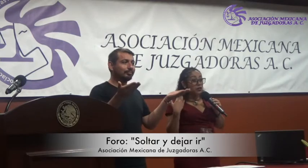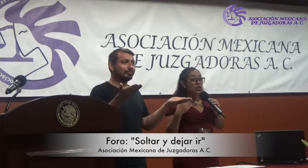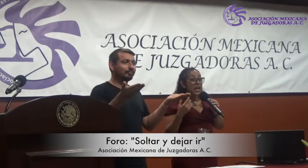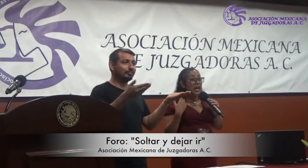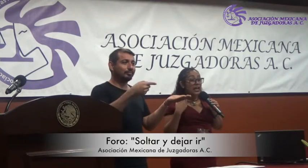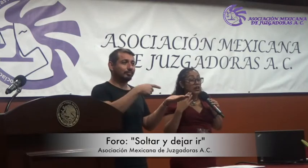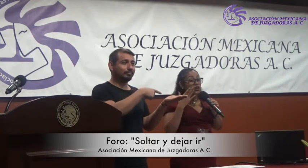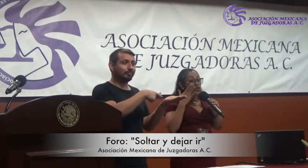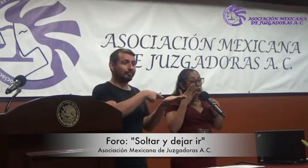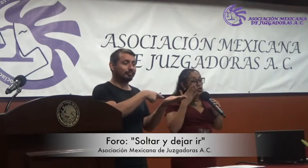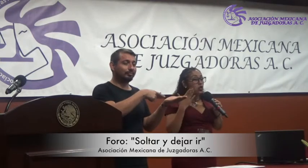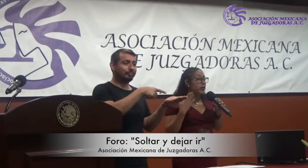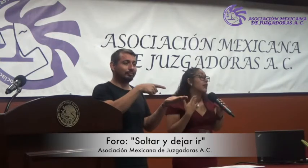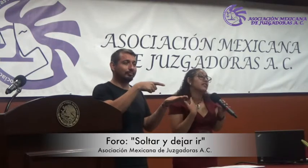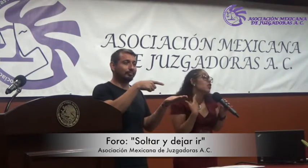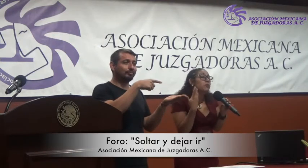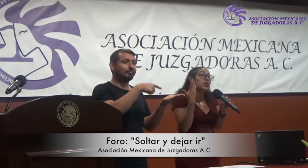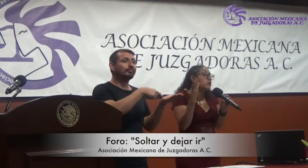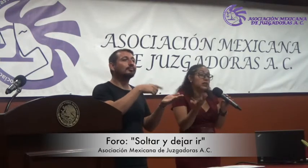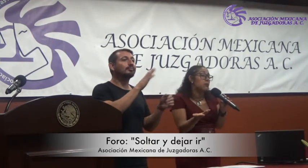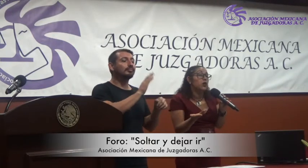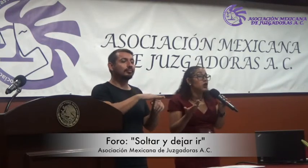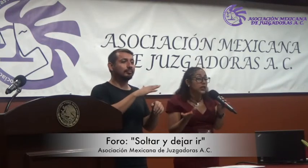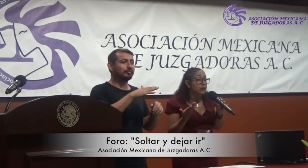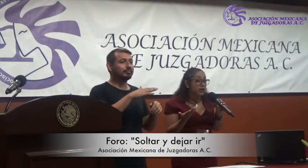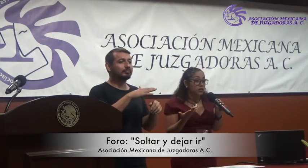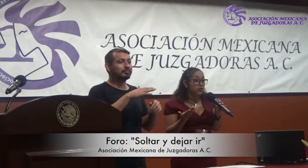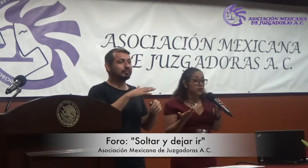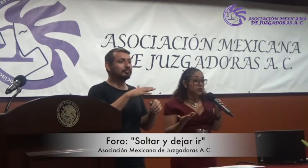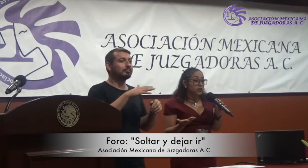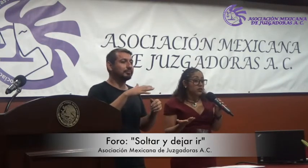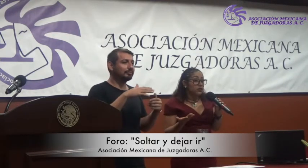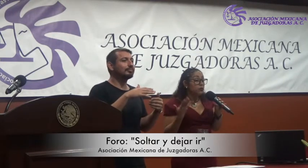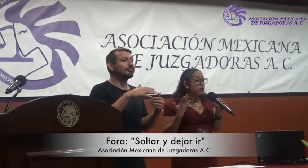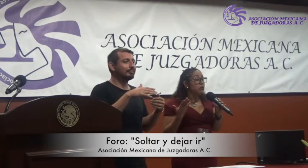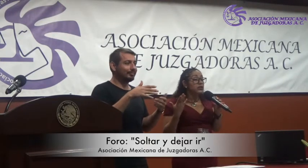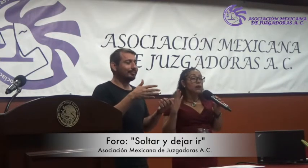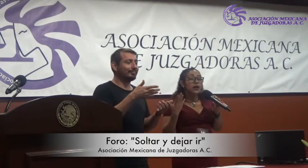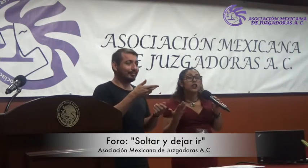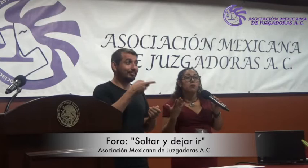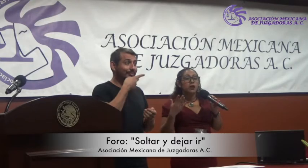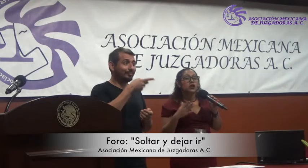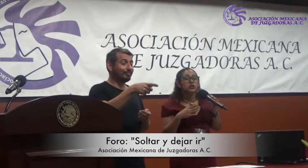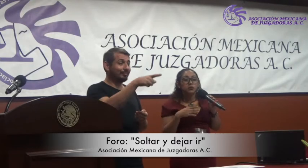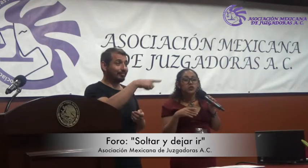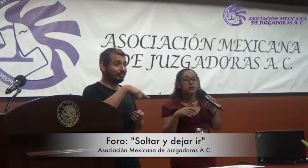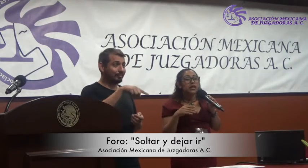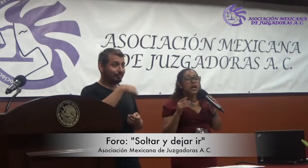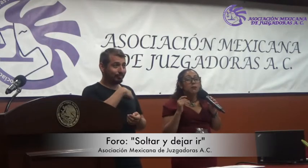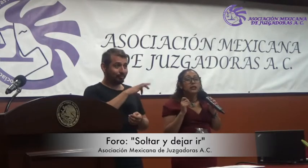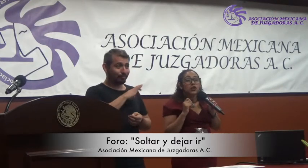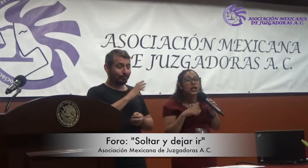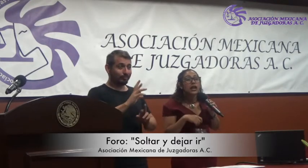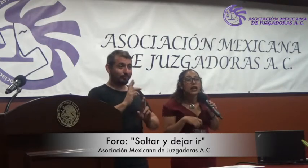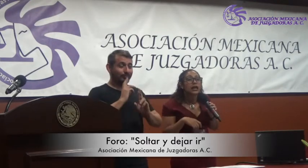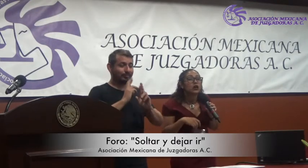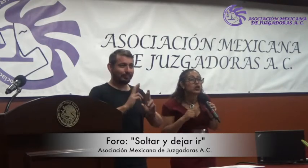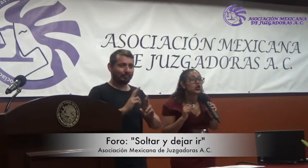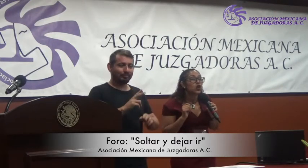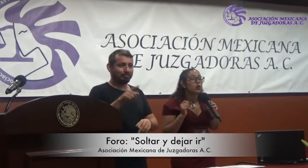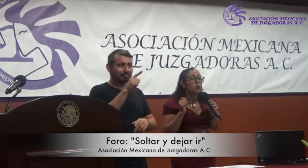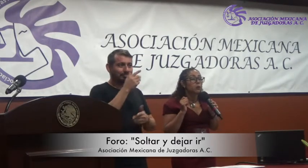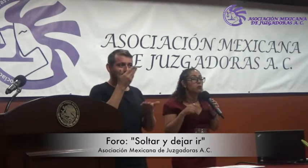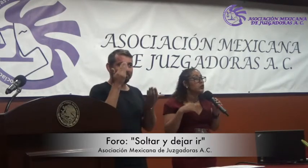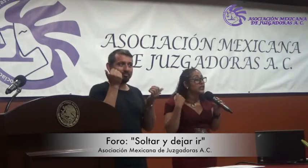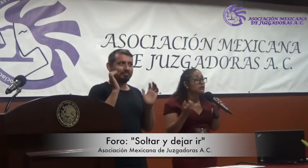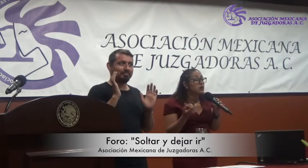que la persona a la que le costó mucho, ¿verdad? No podemos tampoco saberlo. No podemos saberlo, pero es posible que la persona a la que le